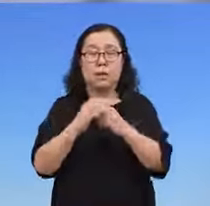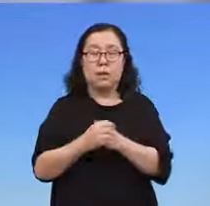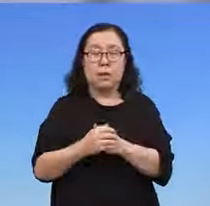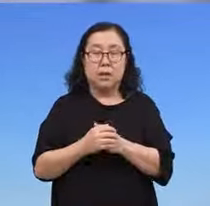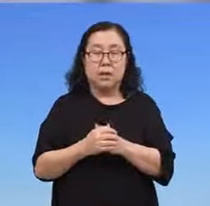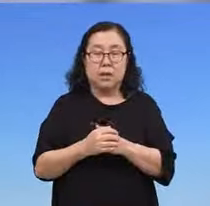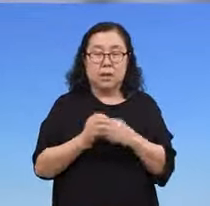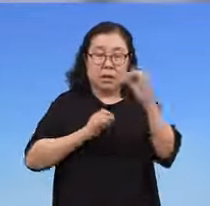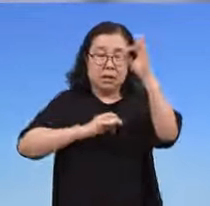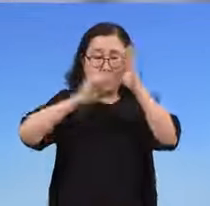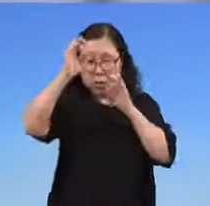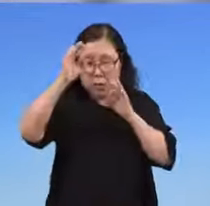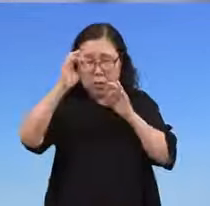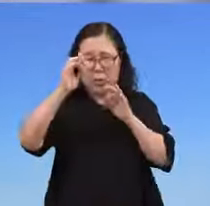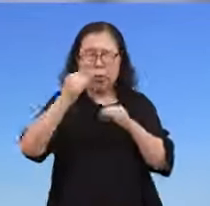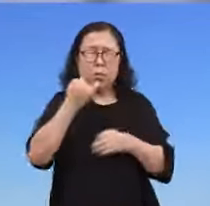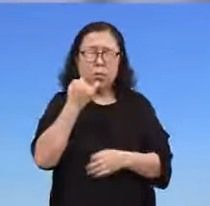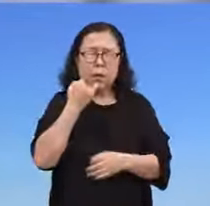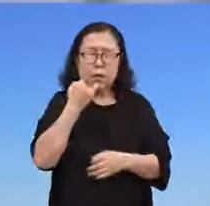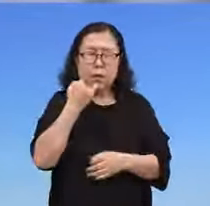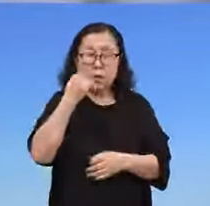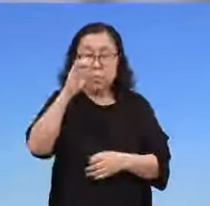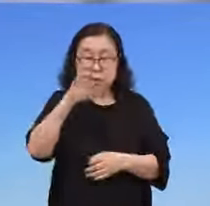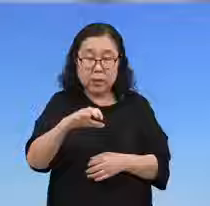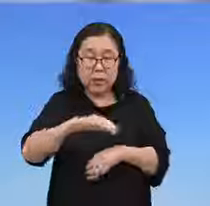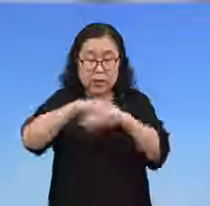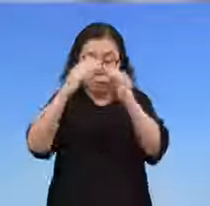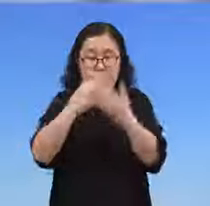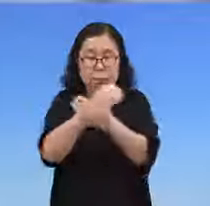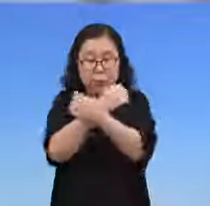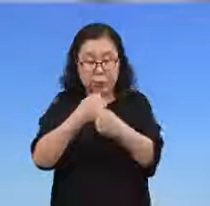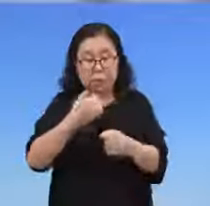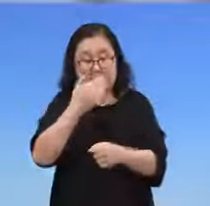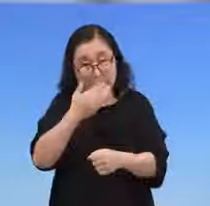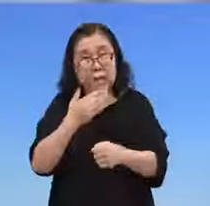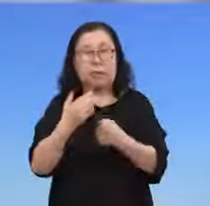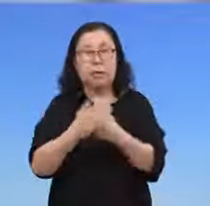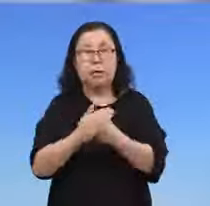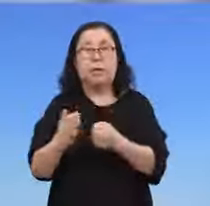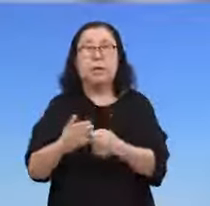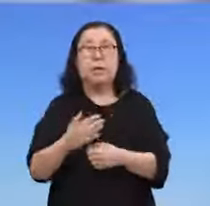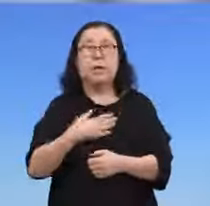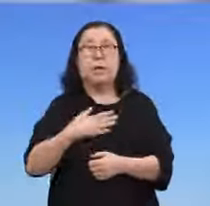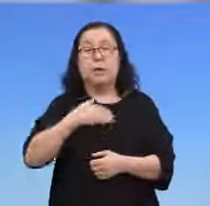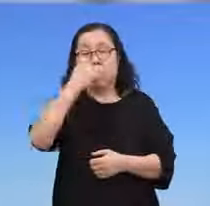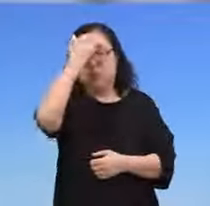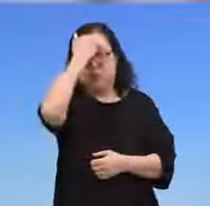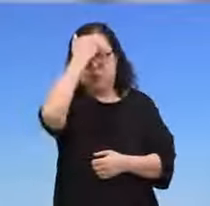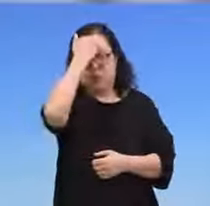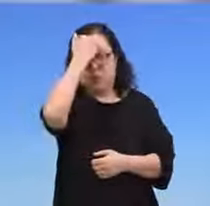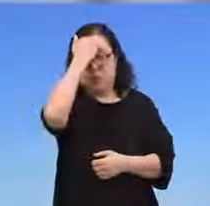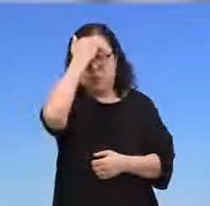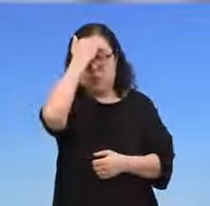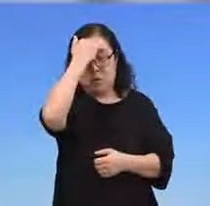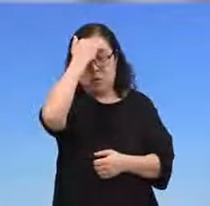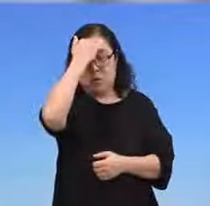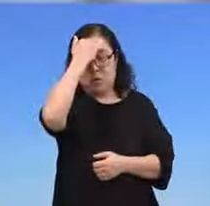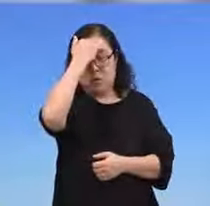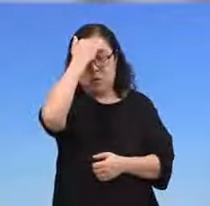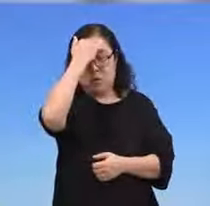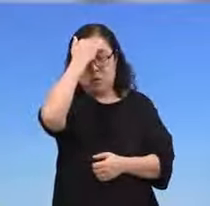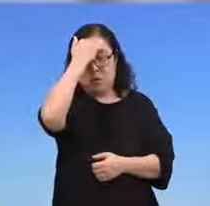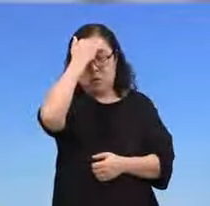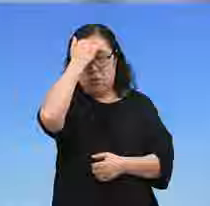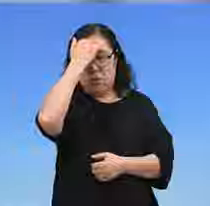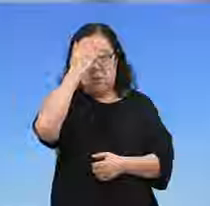곳이어야 되는 거 아닙니까? 왜? 다 용서해 줘 버리니까. 나 충청도 말 중에